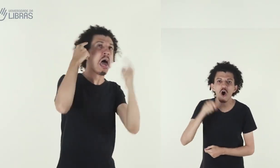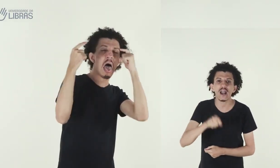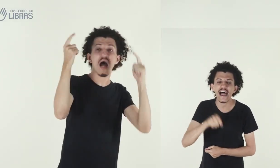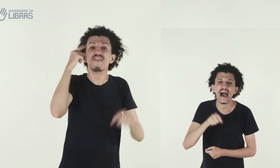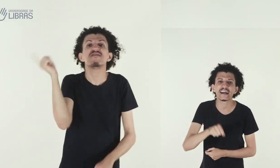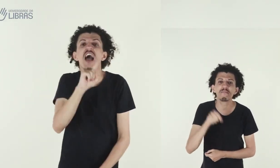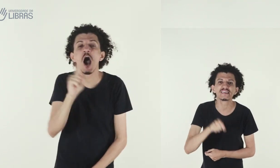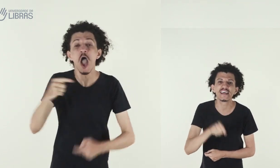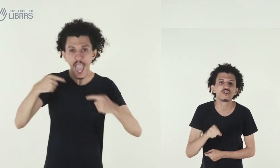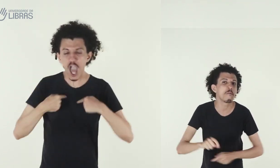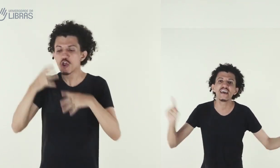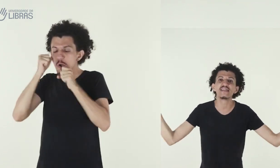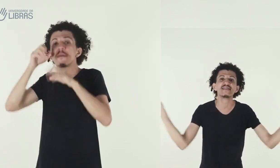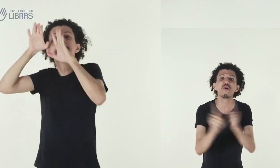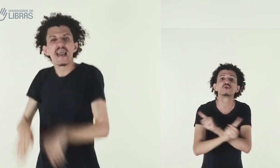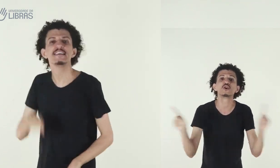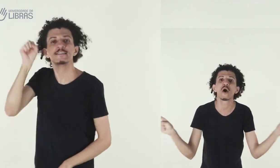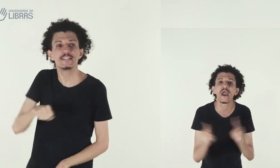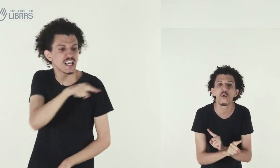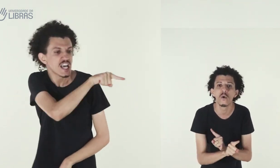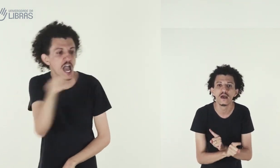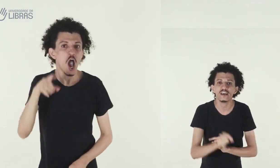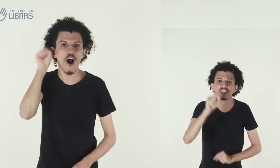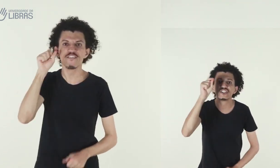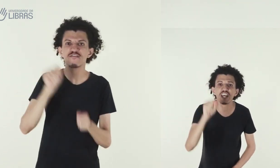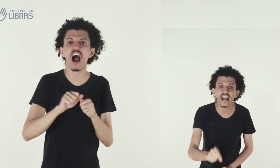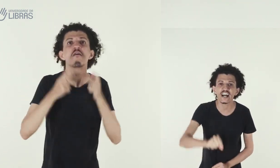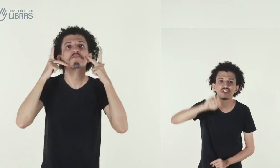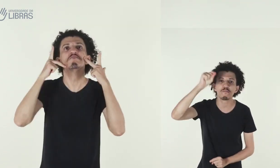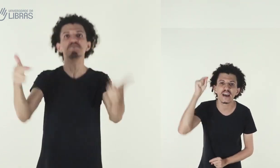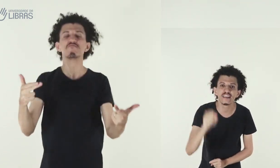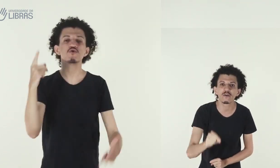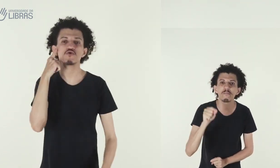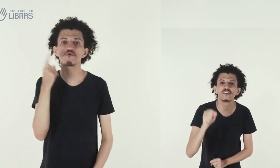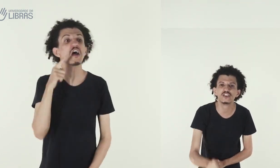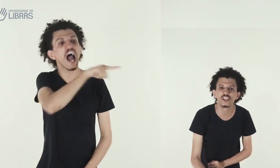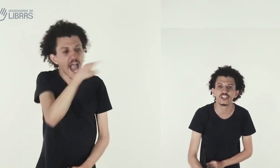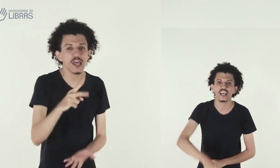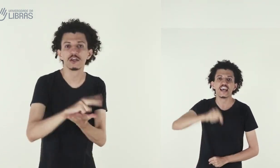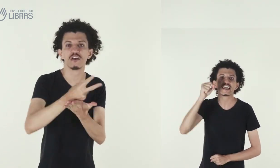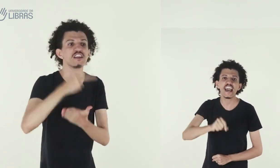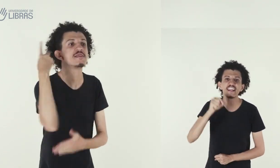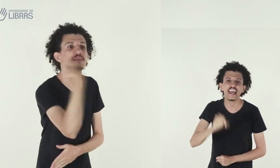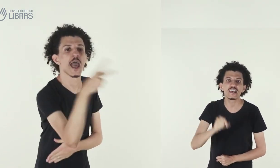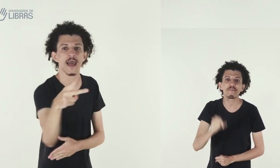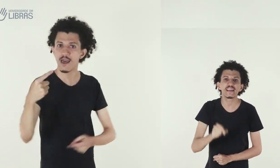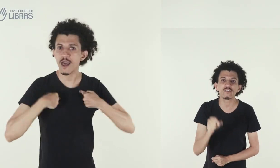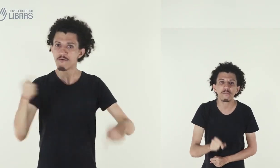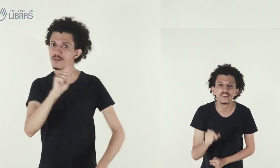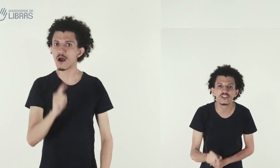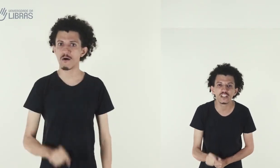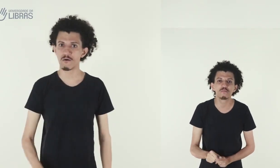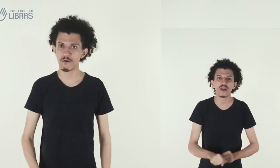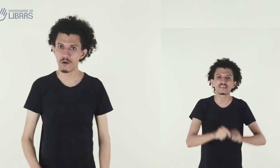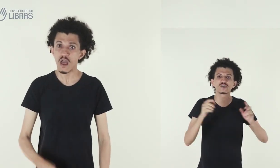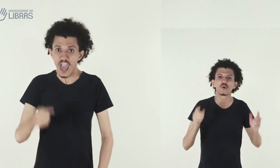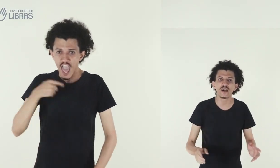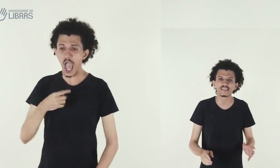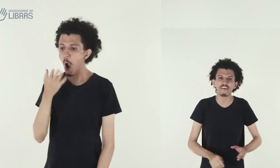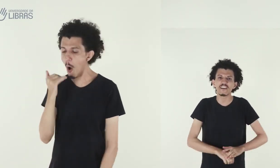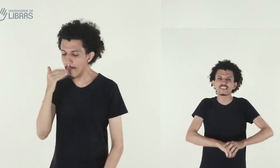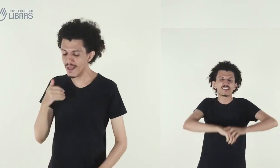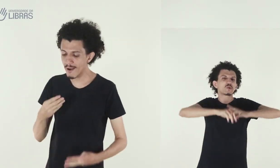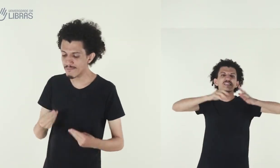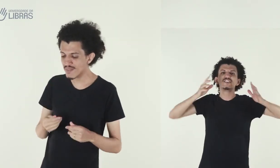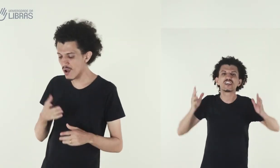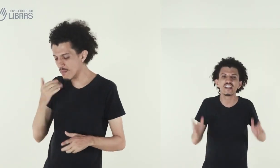Quem tem que rolar na cama sem dormir não sou eu. Chega de perder o apetite. Quem tem que perder o apetite por essas